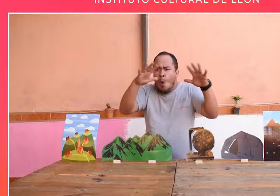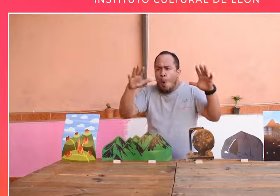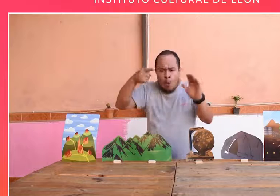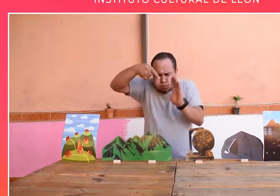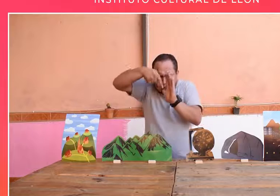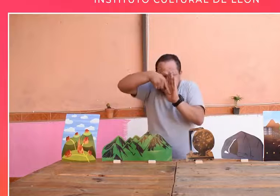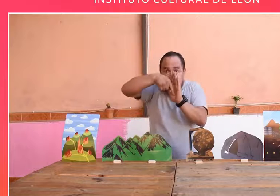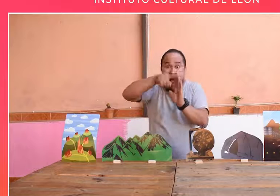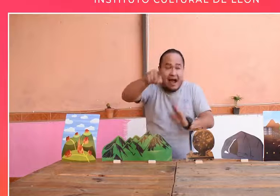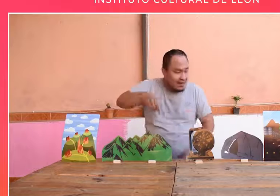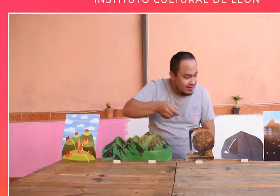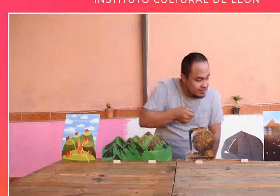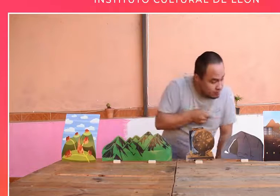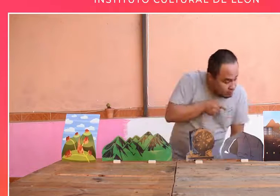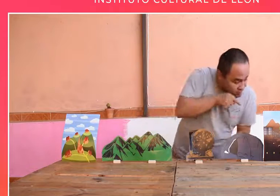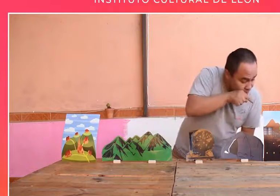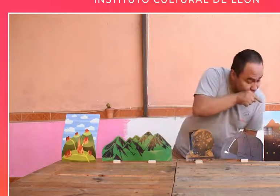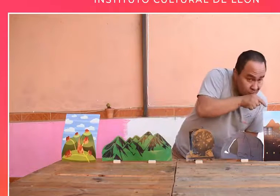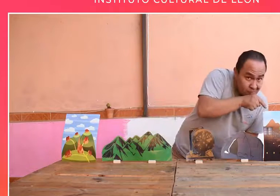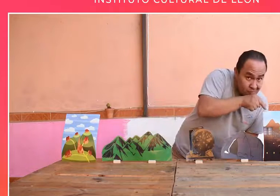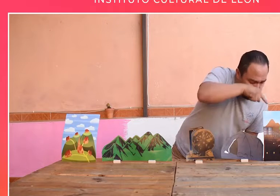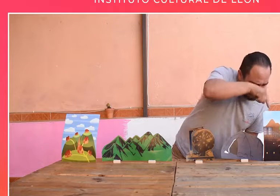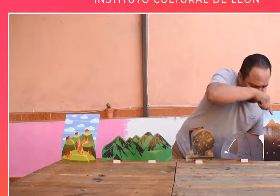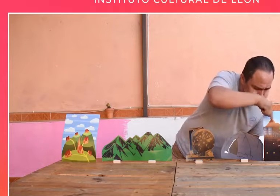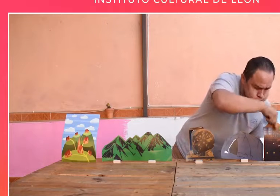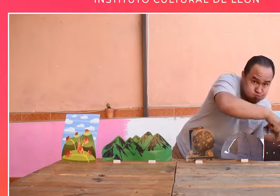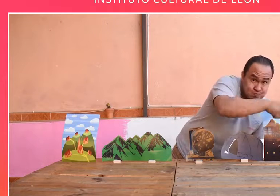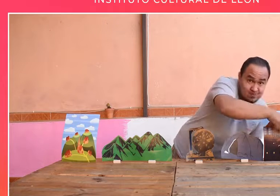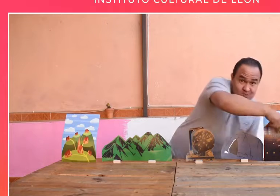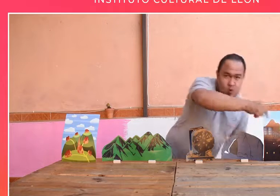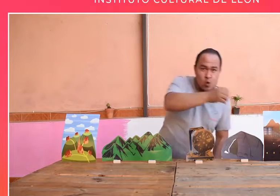Esta mina la tenemos por aquí. Aquí está la mina.